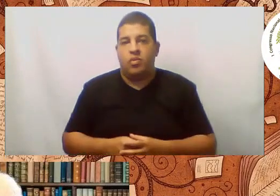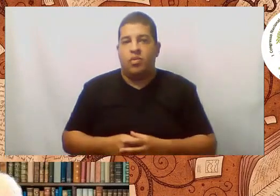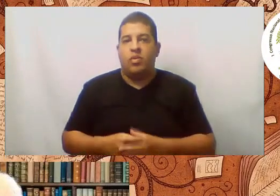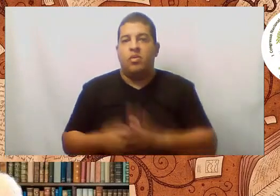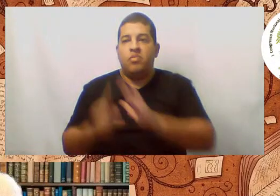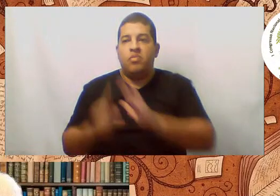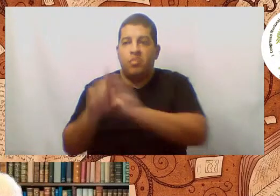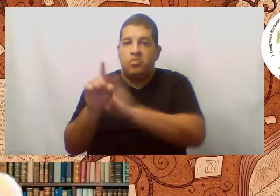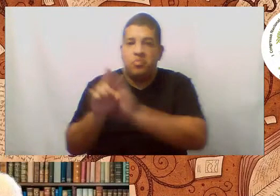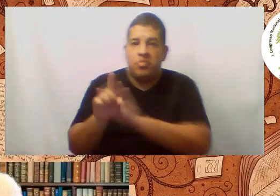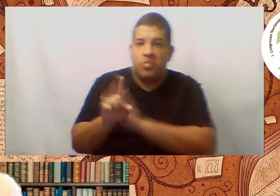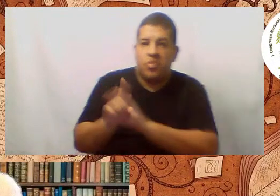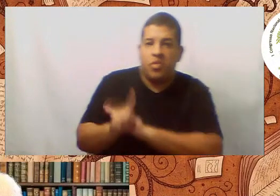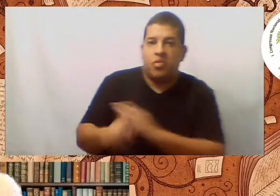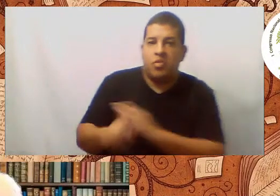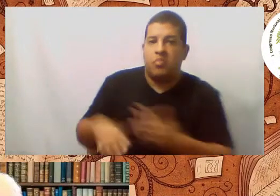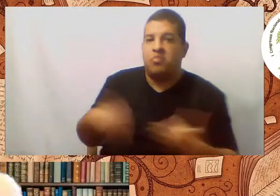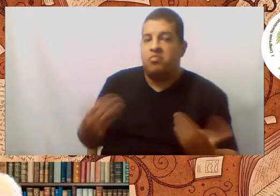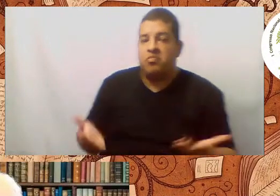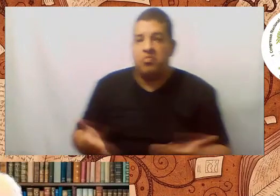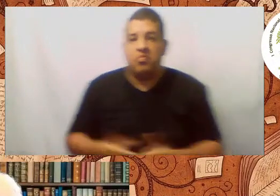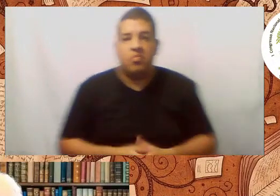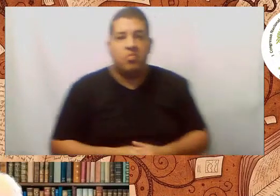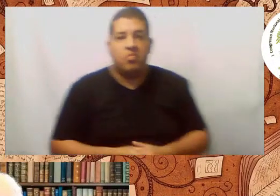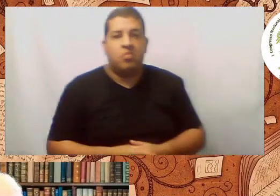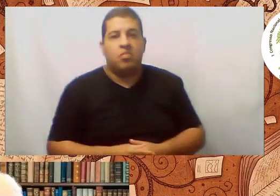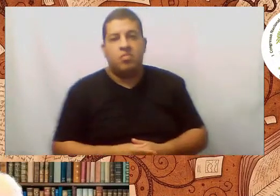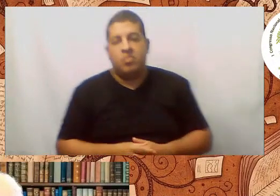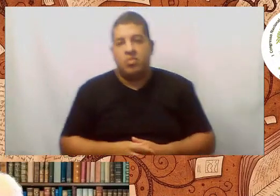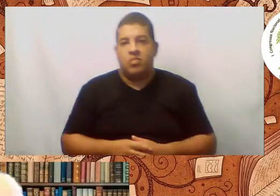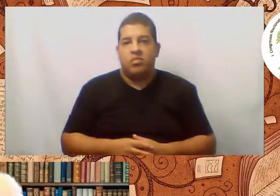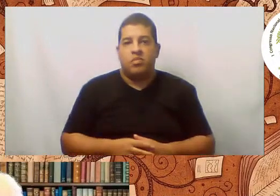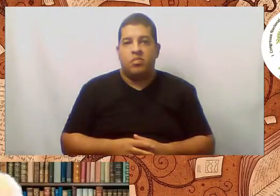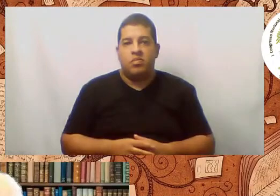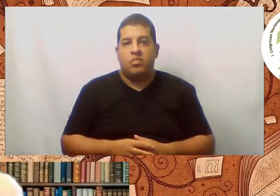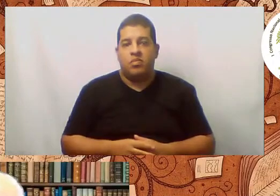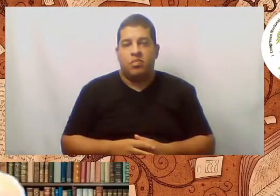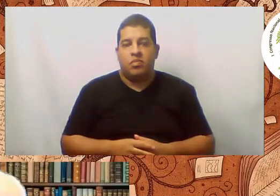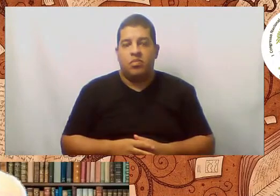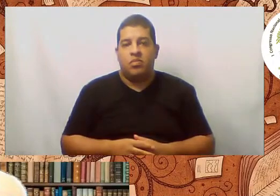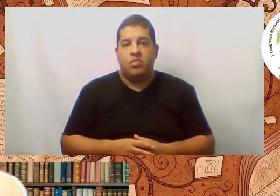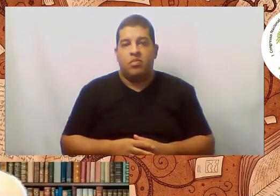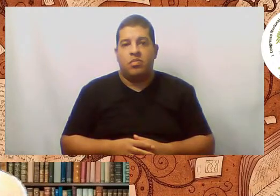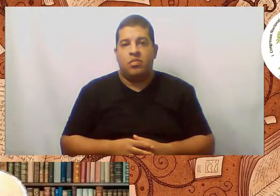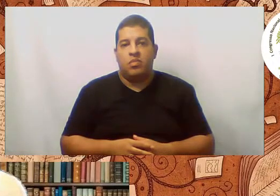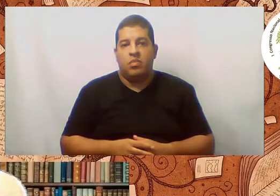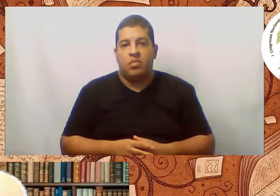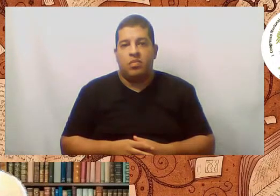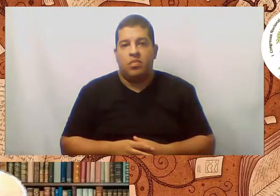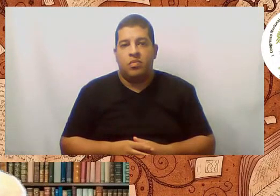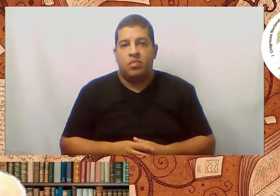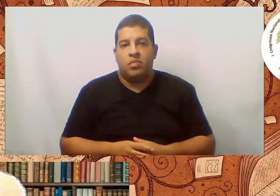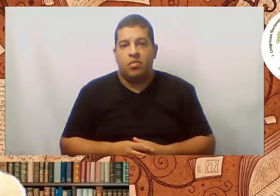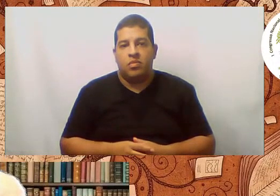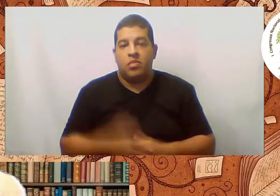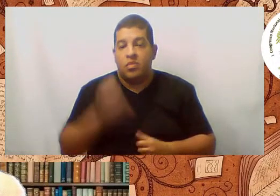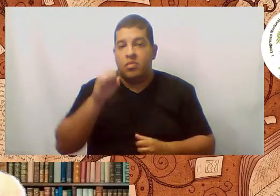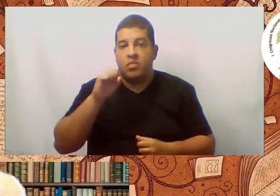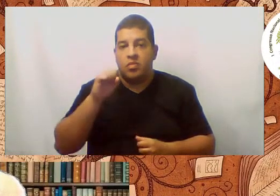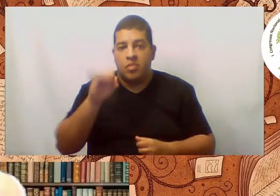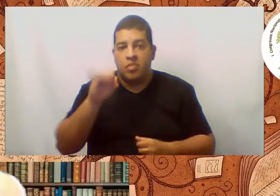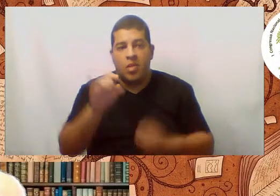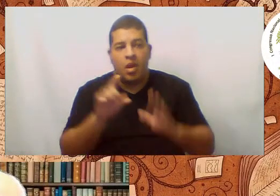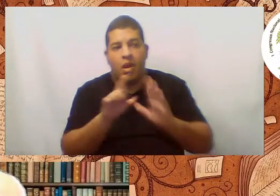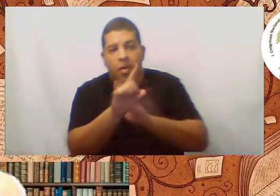desse imperativo fálico, né? De que sim, esse imperativo fálico, né, ele coloca em questão e abre a questão